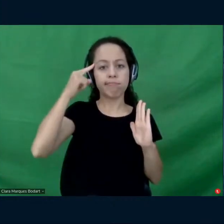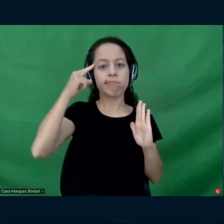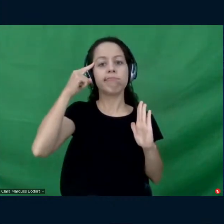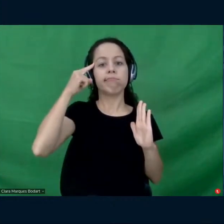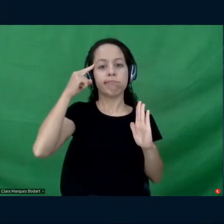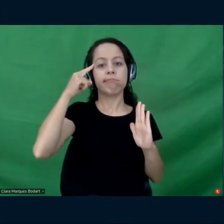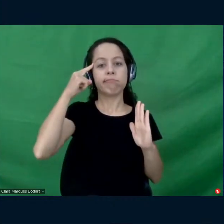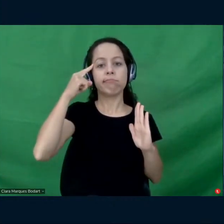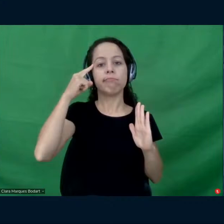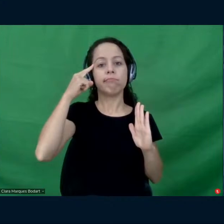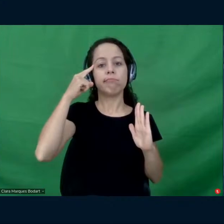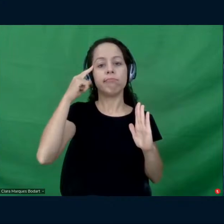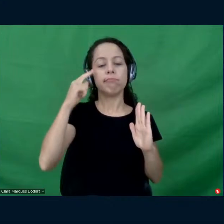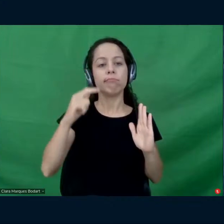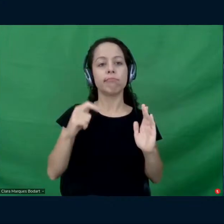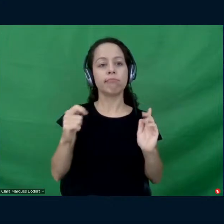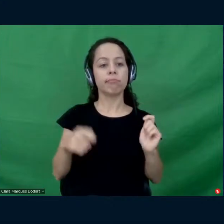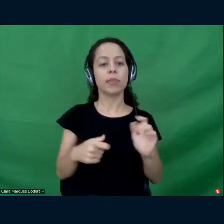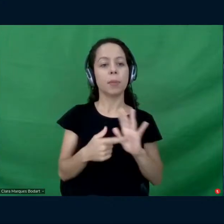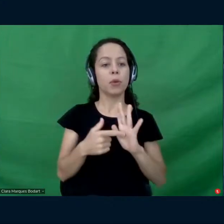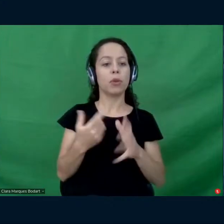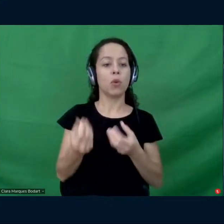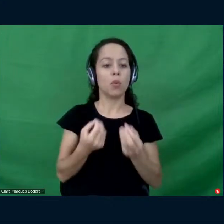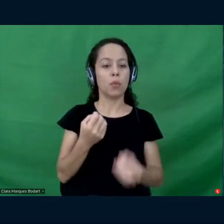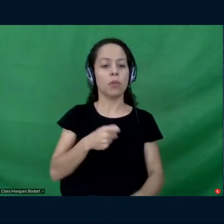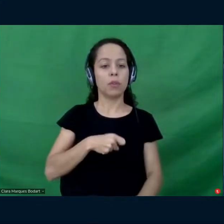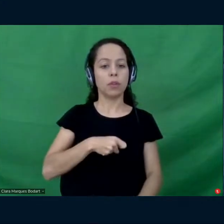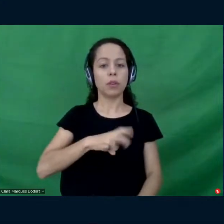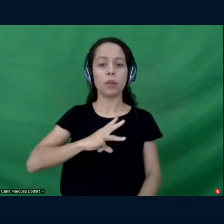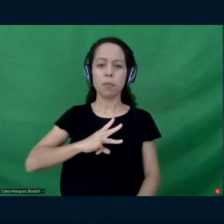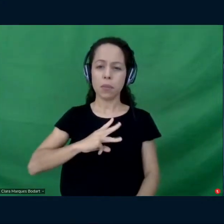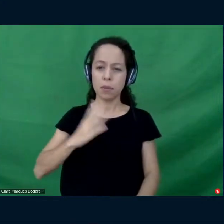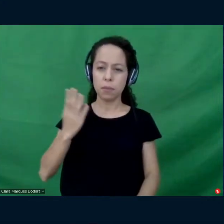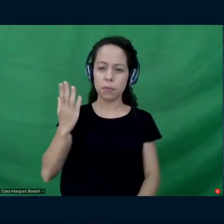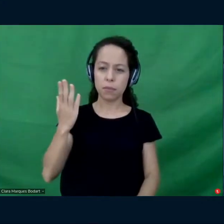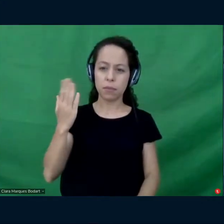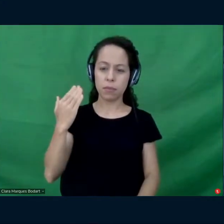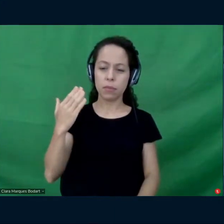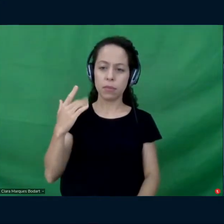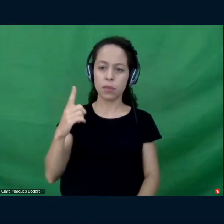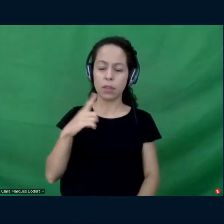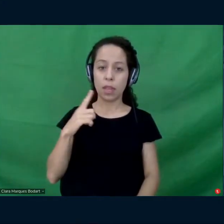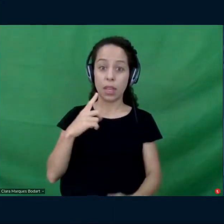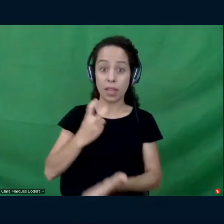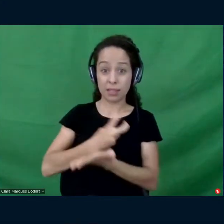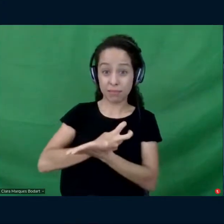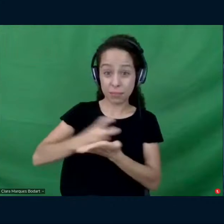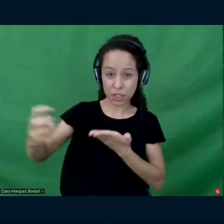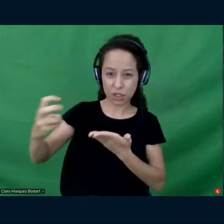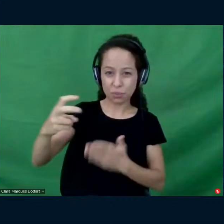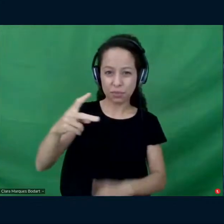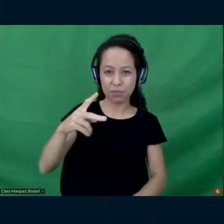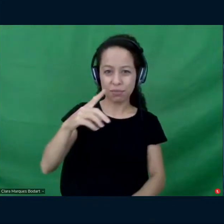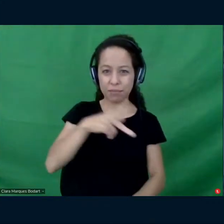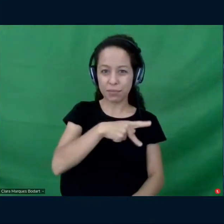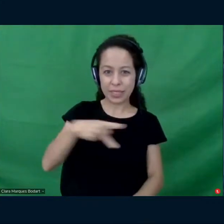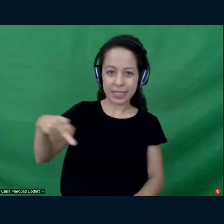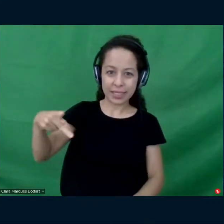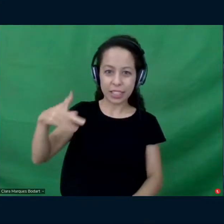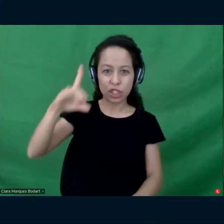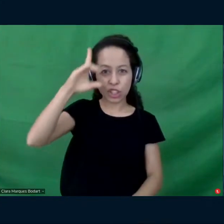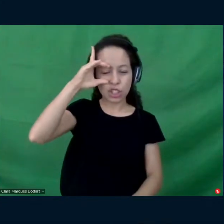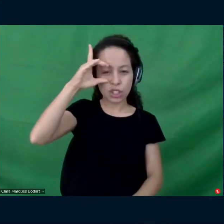tentando retomar a concepção de ensino médio que foi interrompida com o impeachment da presidente Dilma. Mas isso não foi feito, pelo